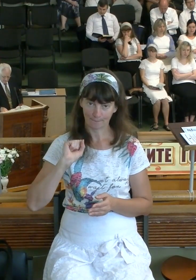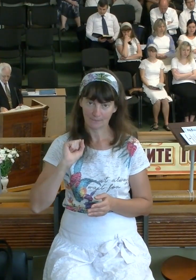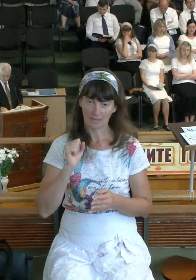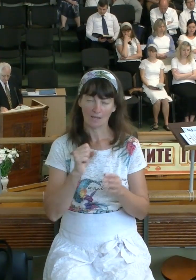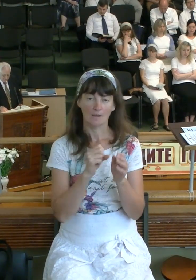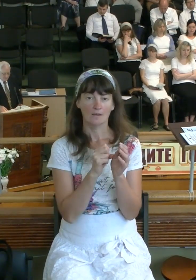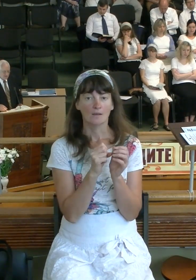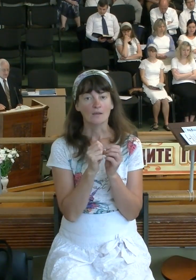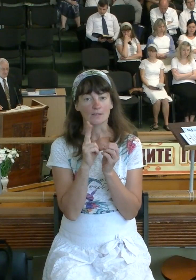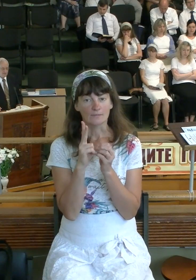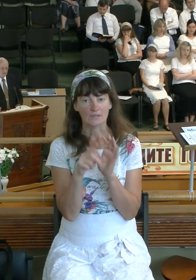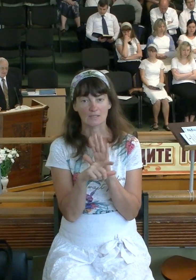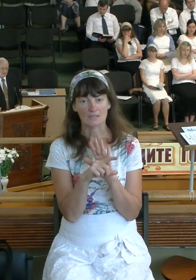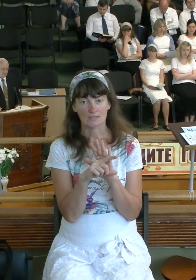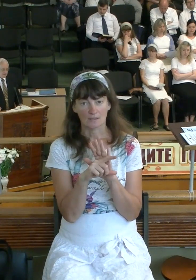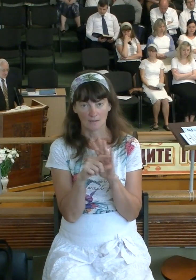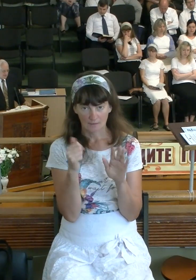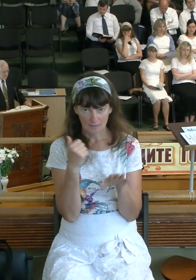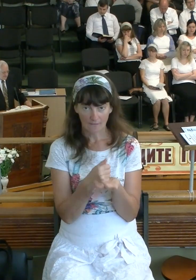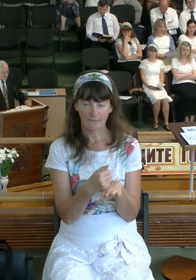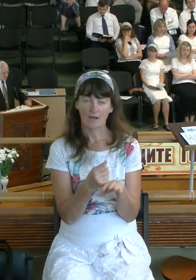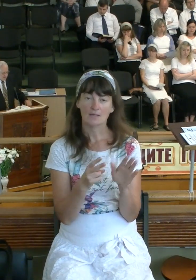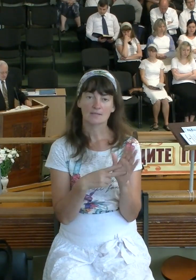12 глава, 7 стих,